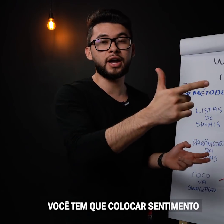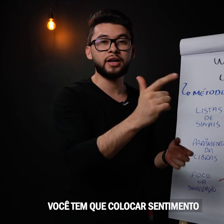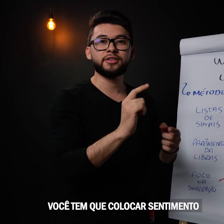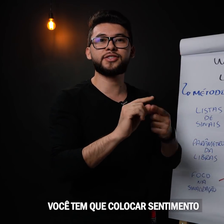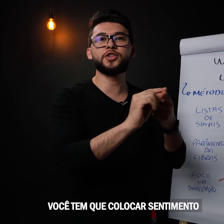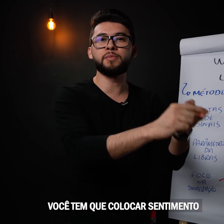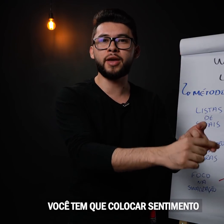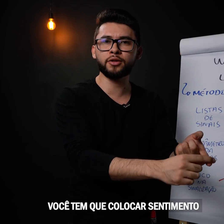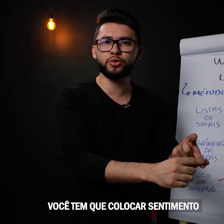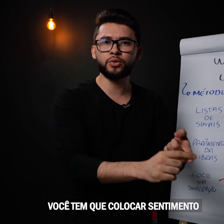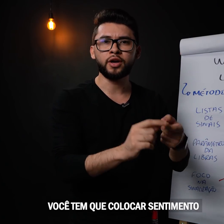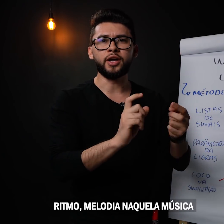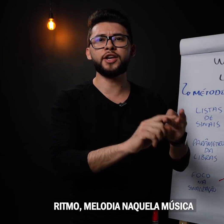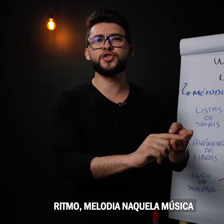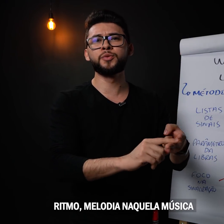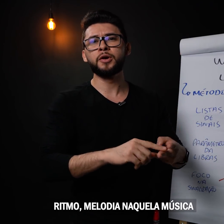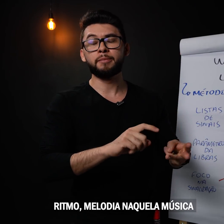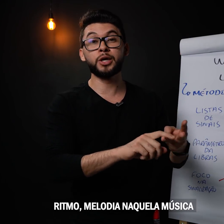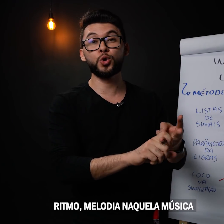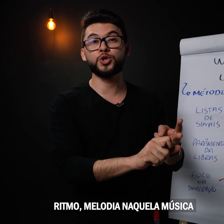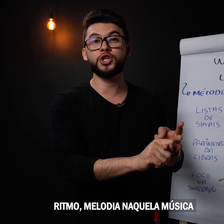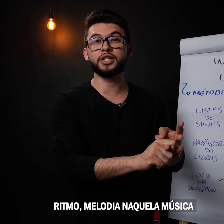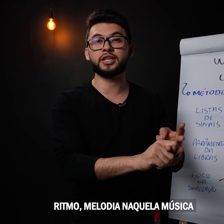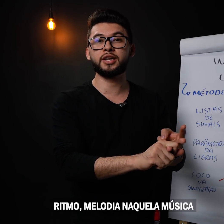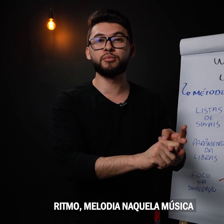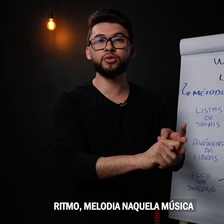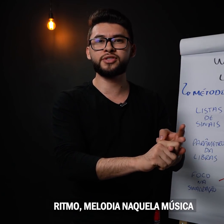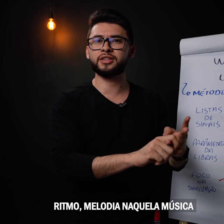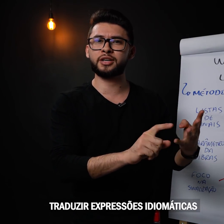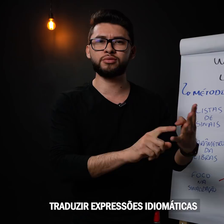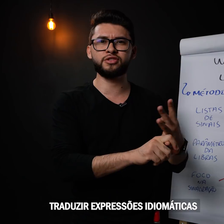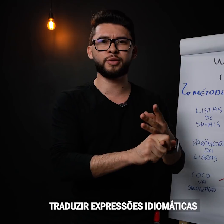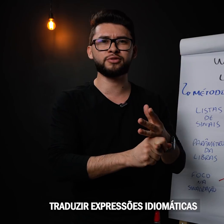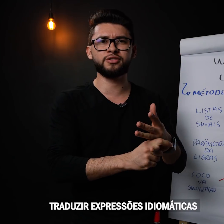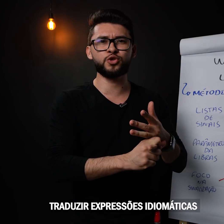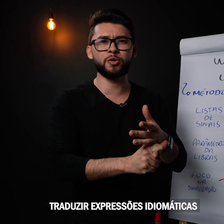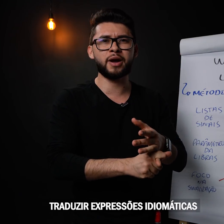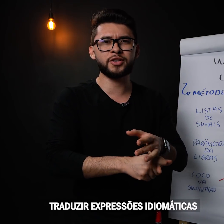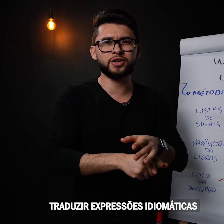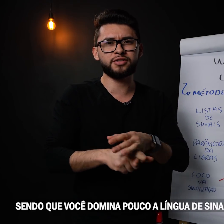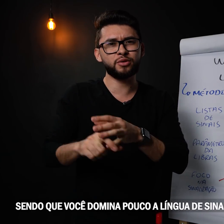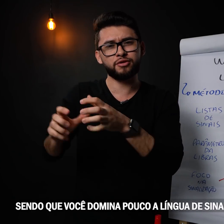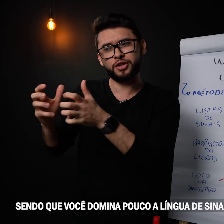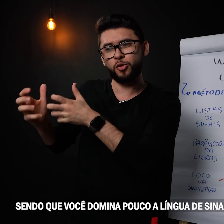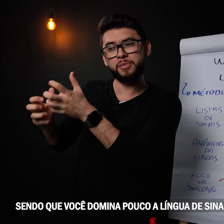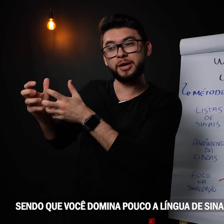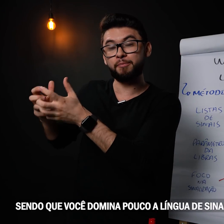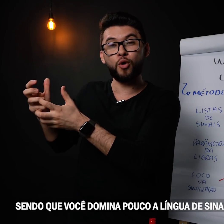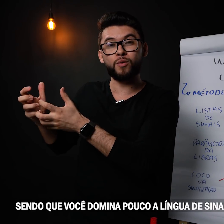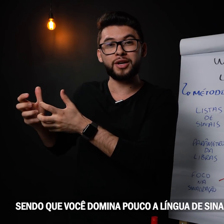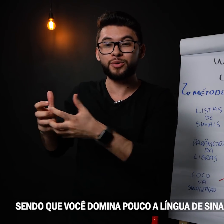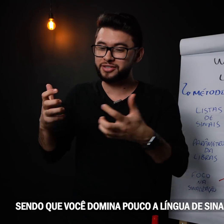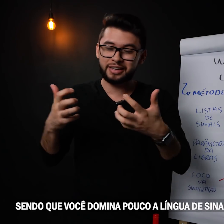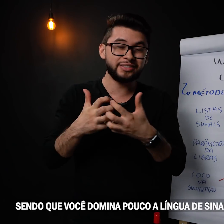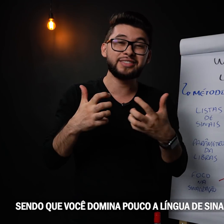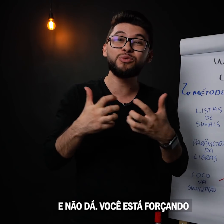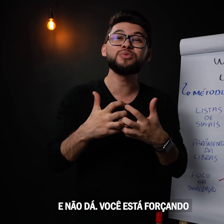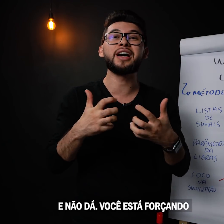colocar sentimento, ritmo, melodia naquela música, traduzir expressões idiomáticas, sendo que você domina pouco a língua de sinais. Não